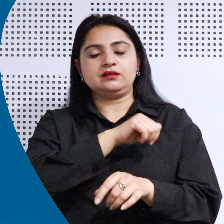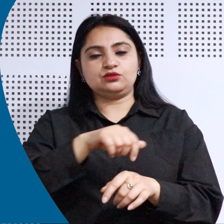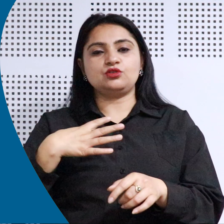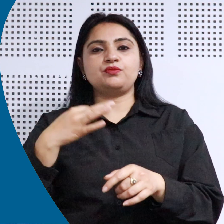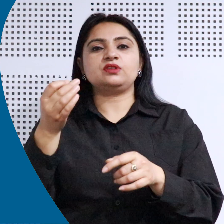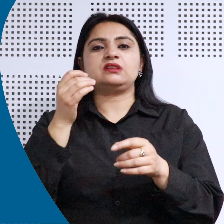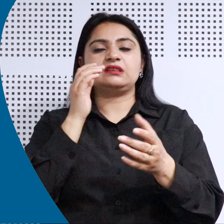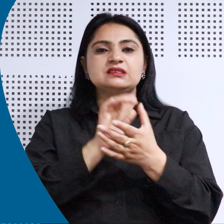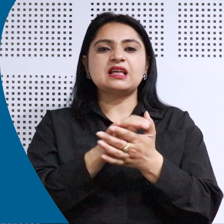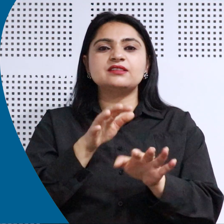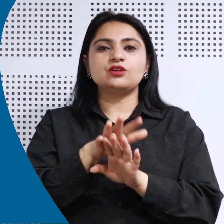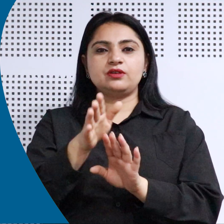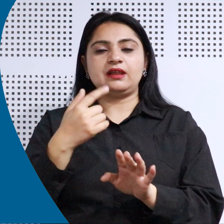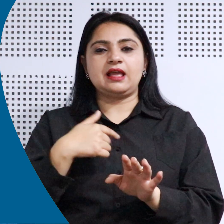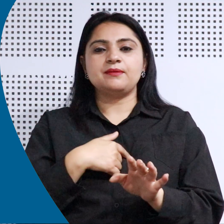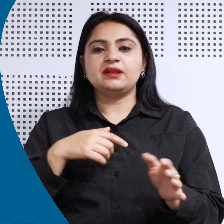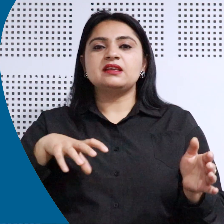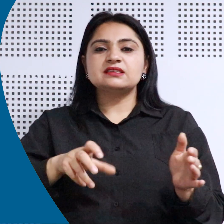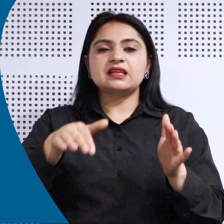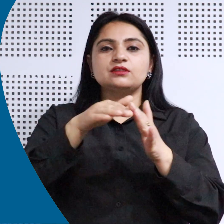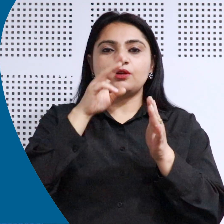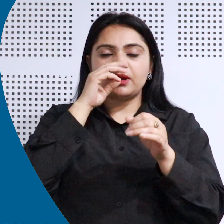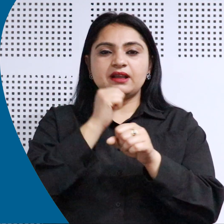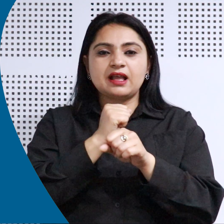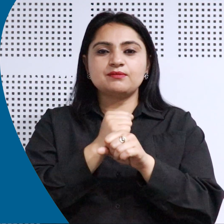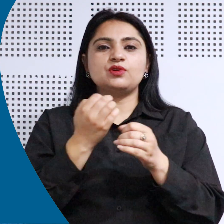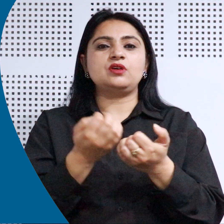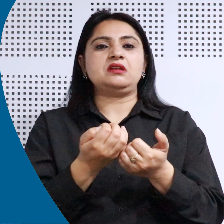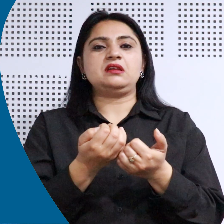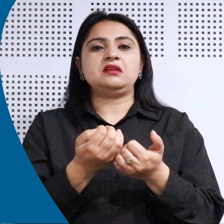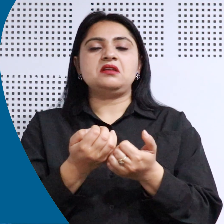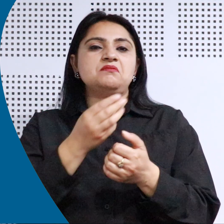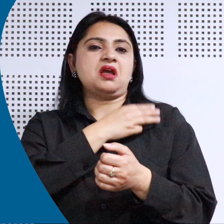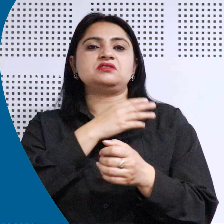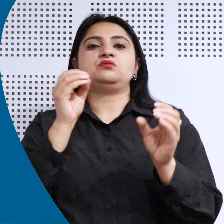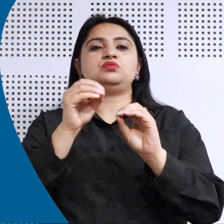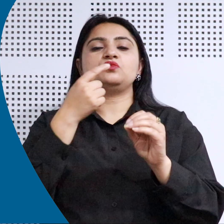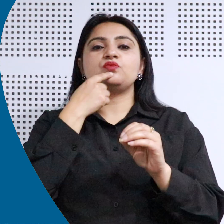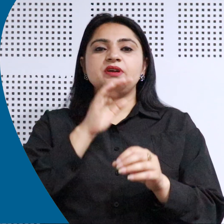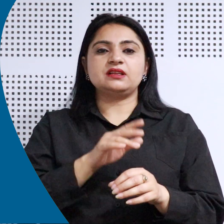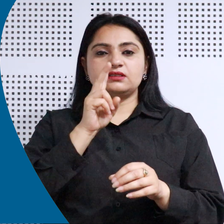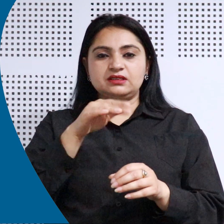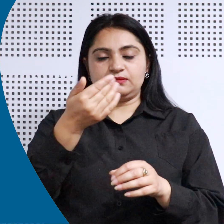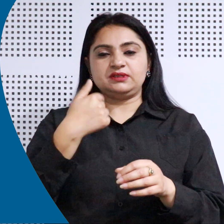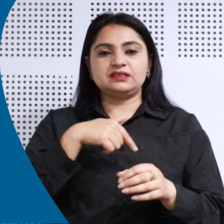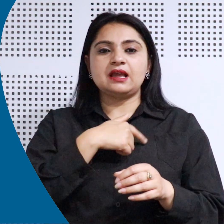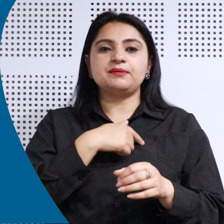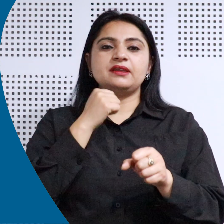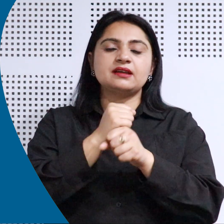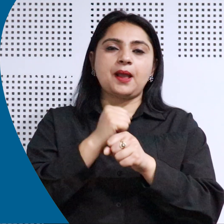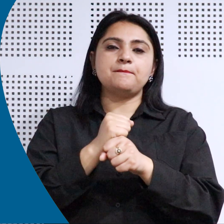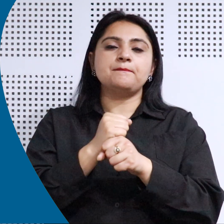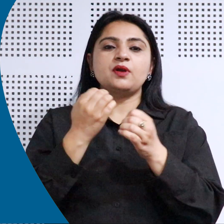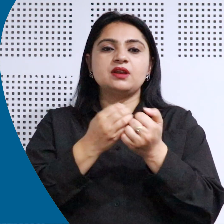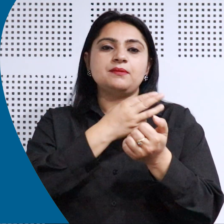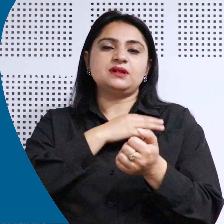साथीहरूले चाहिँ हामीलाई चाहिँ स्थानीय तहमा काम गर्ने कार्यकारिणी पनि भएन भनेर भन्नुहुन्छ। त्यसपछि हामी कार्यकारिणी पठाइदियो भने उहाँहरूको अनुकूलता